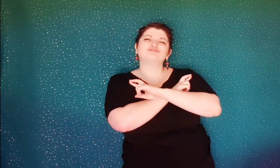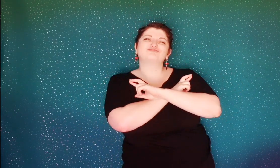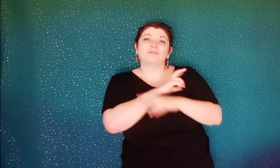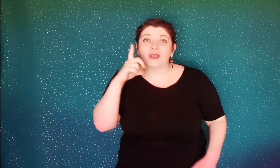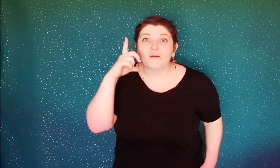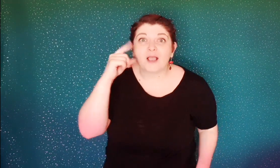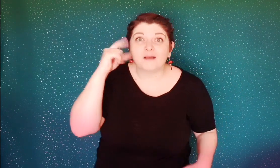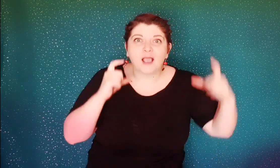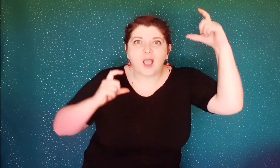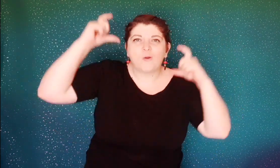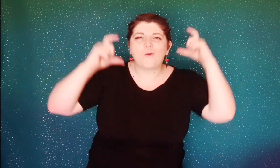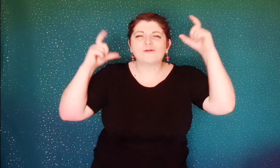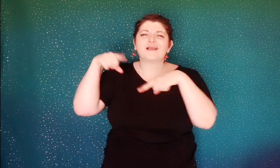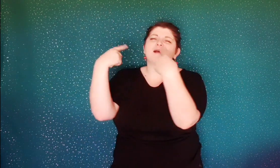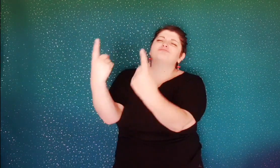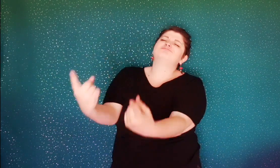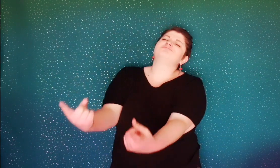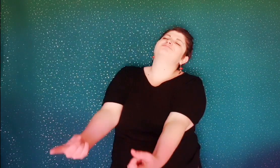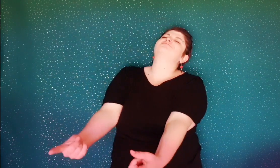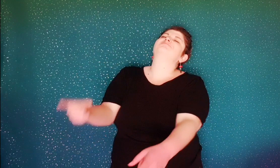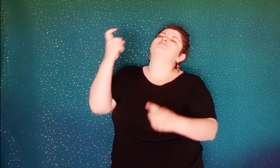la clairière. Papa ours réfléchit,